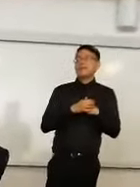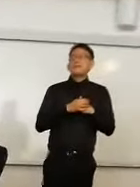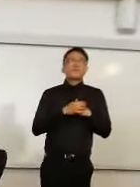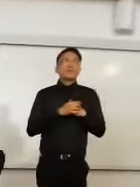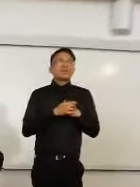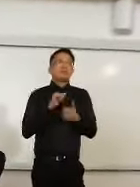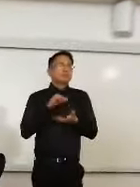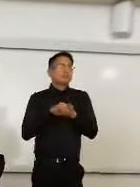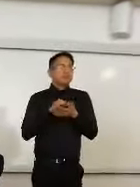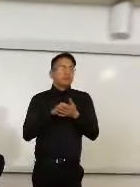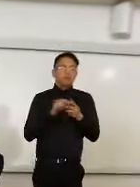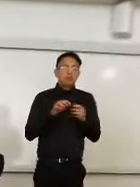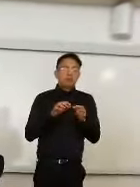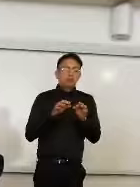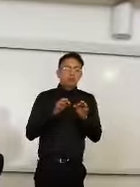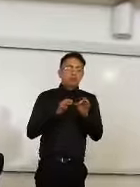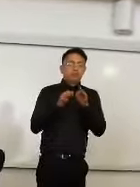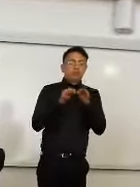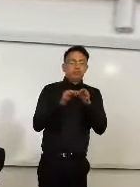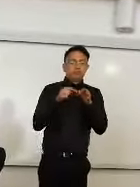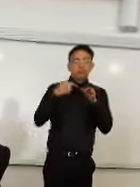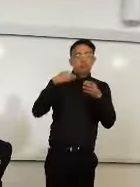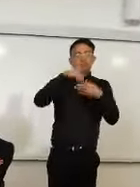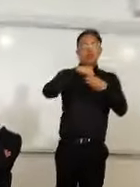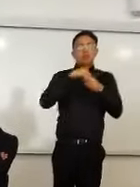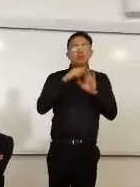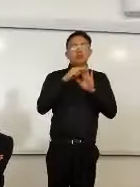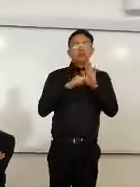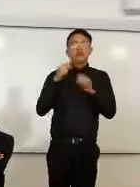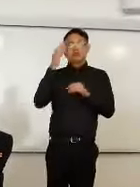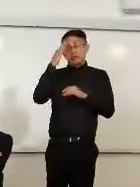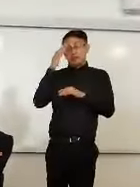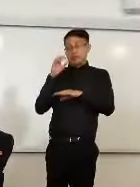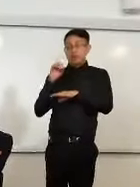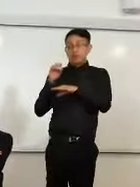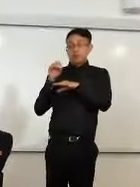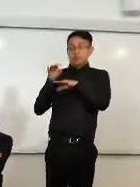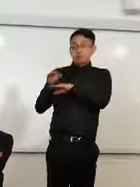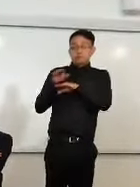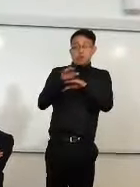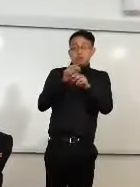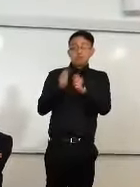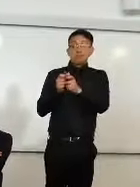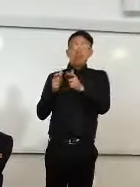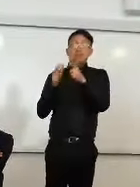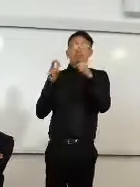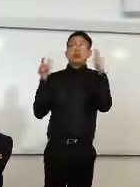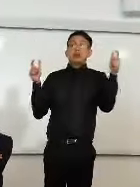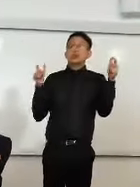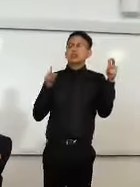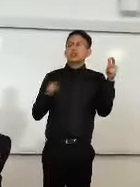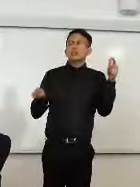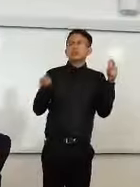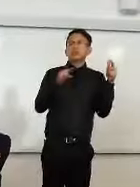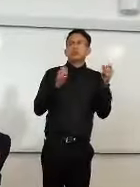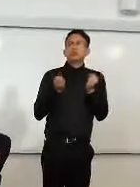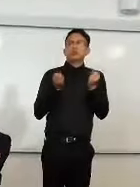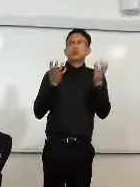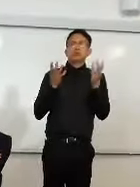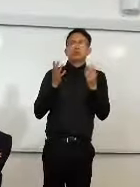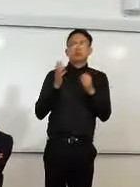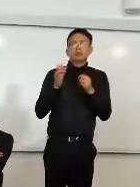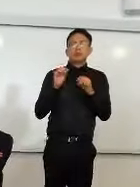Básicamente, y dado que las organizaciones pueden ser numerosas, se estableció un